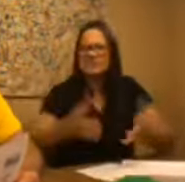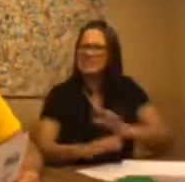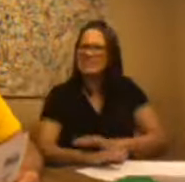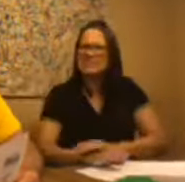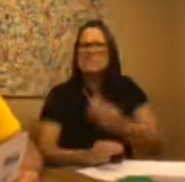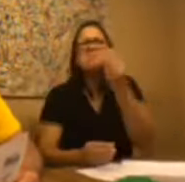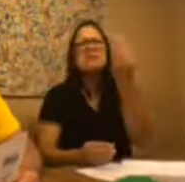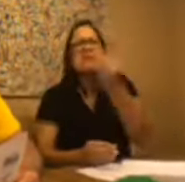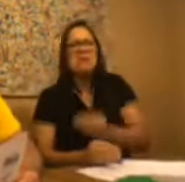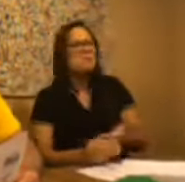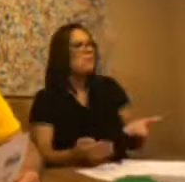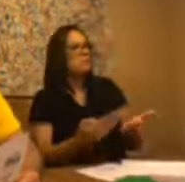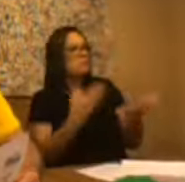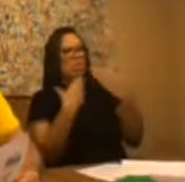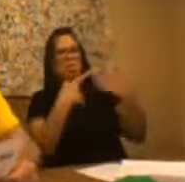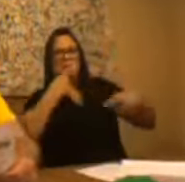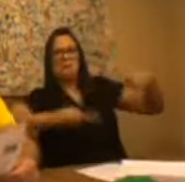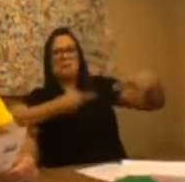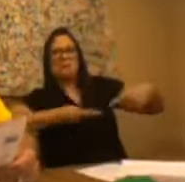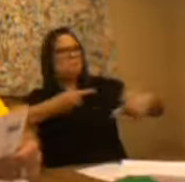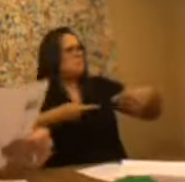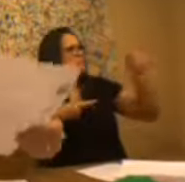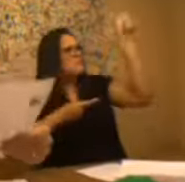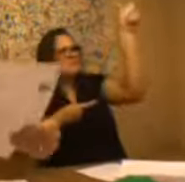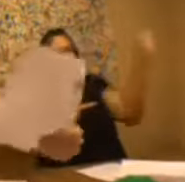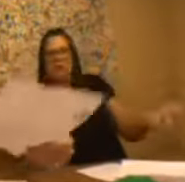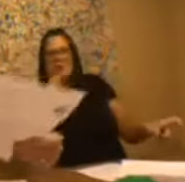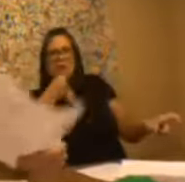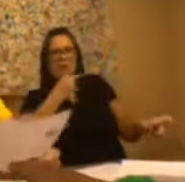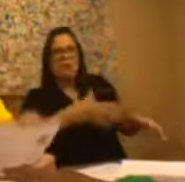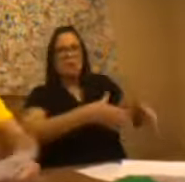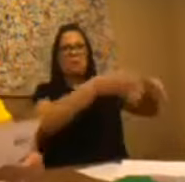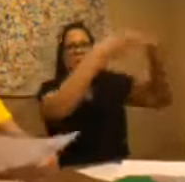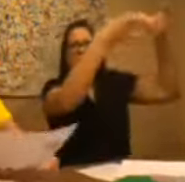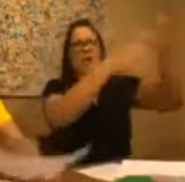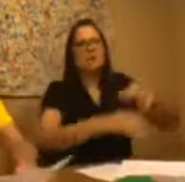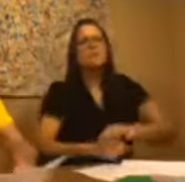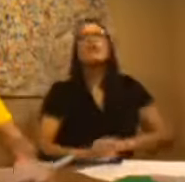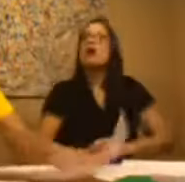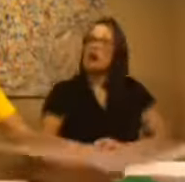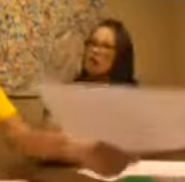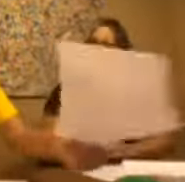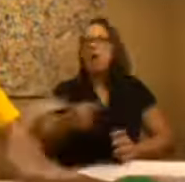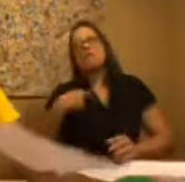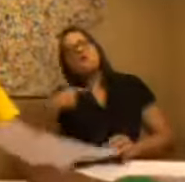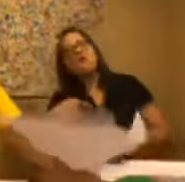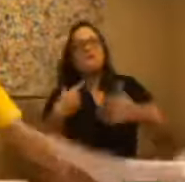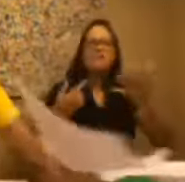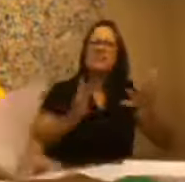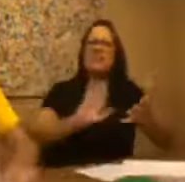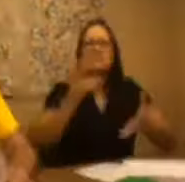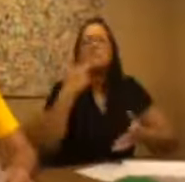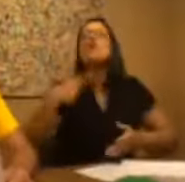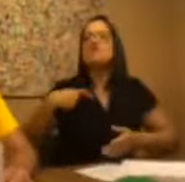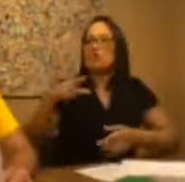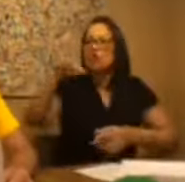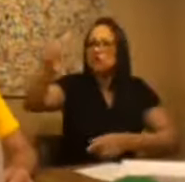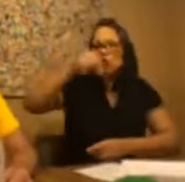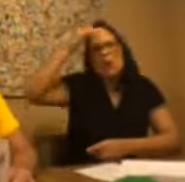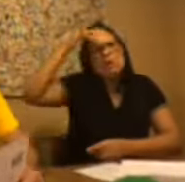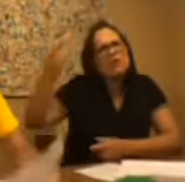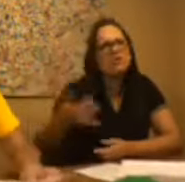poste ele ele vai falar eu vou botar o ministério tal pessoa não vai votar nada de botão lula